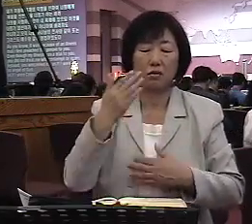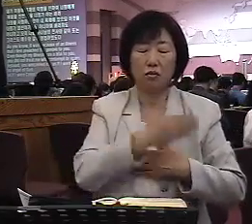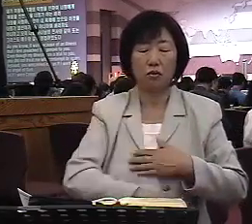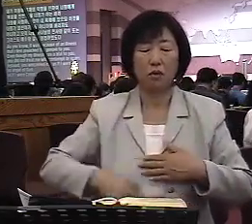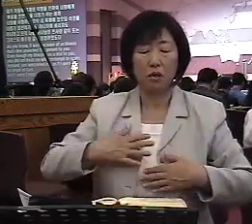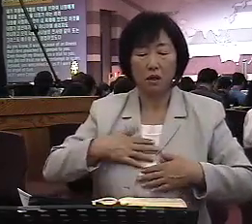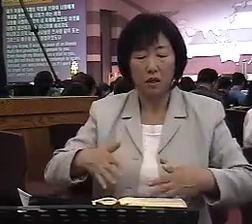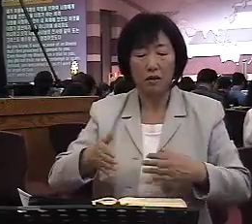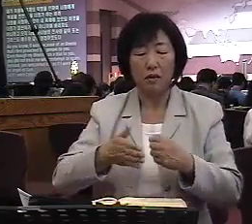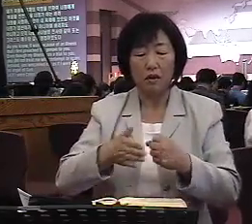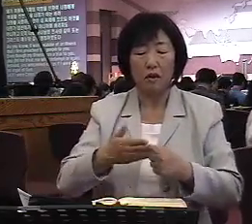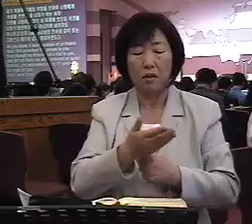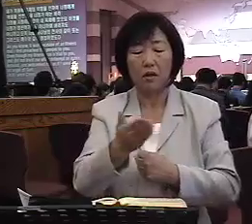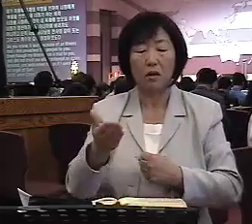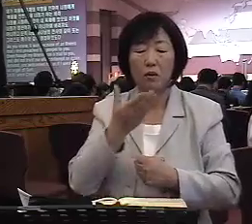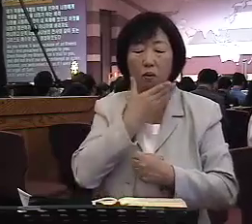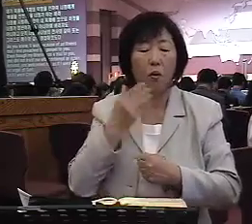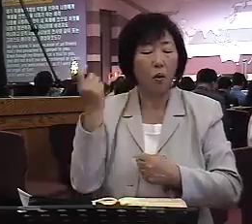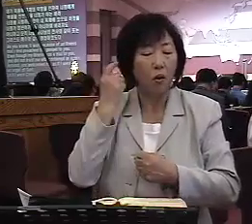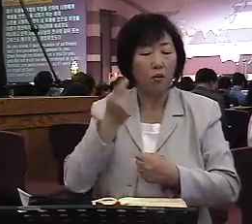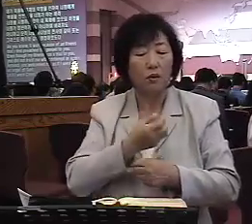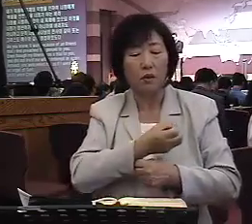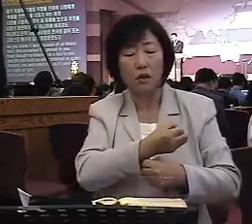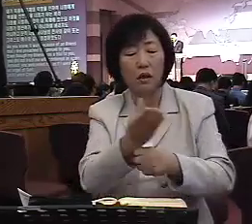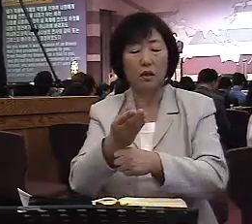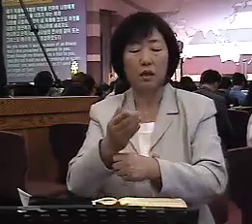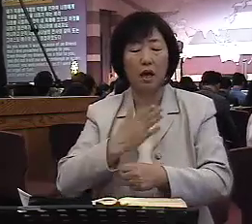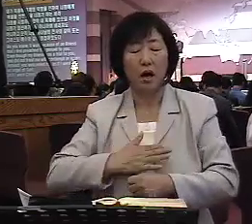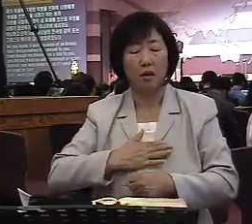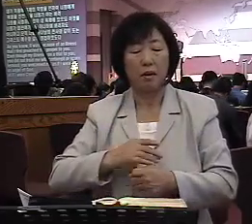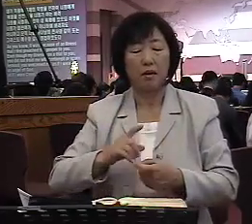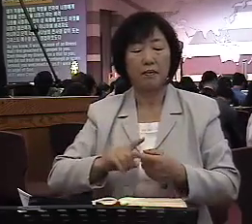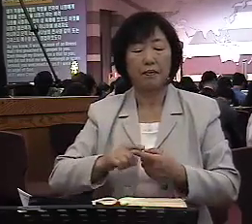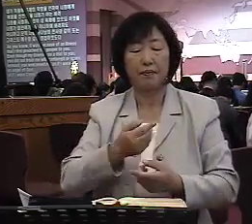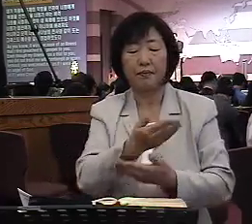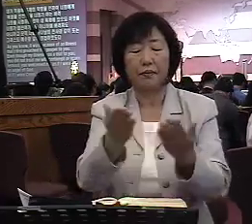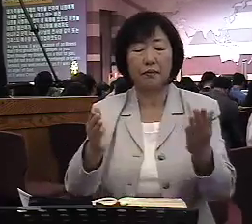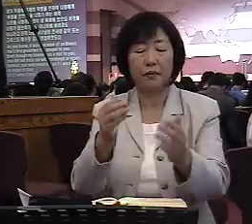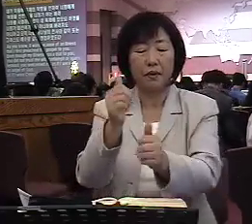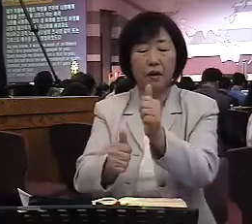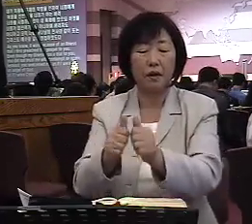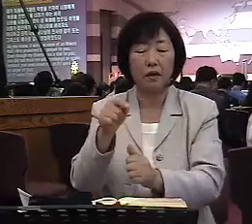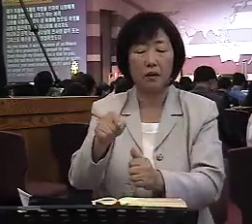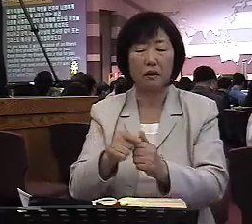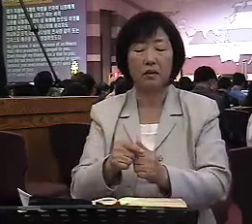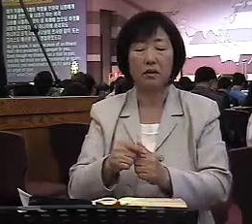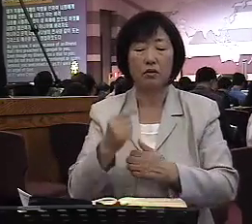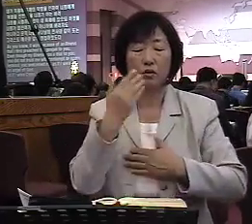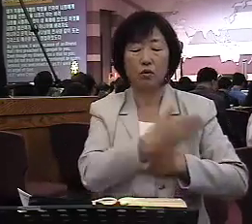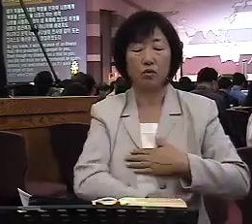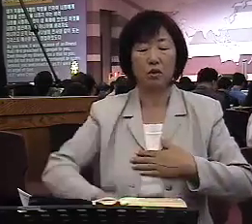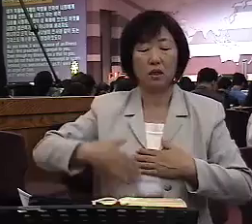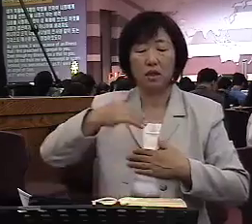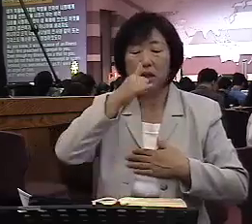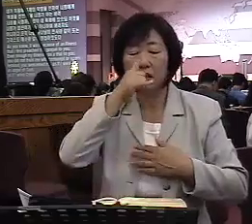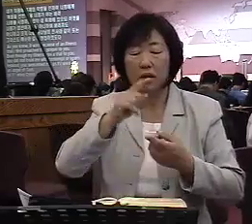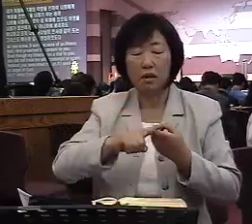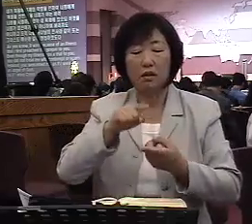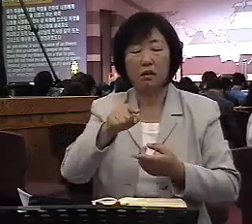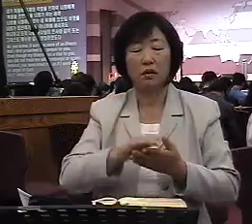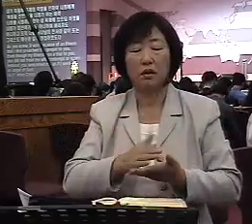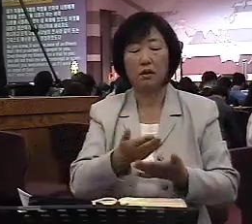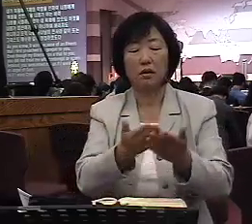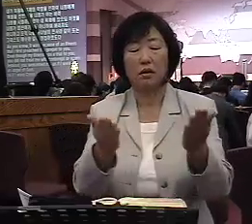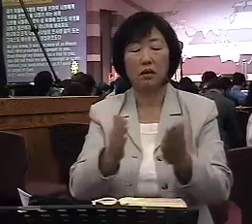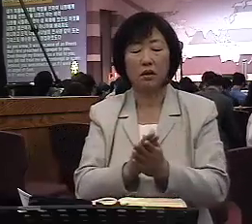약함을 인하여 너희에게 복음을 전한 것을 너희가 아는 바라. 너희를 시험하는 것이 내 육체에 있으되